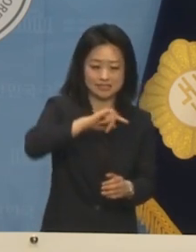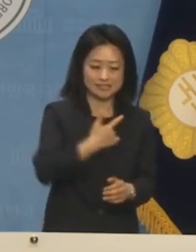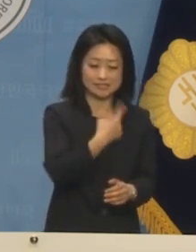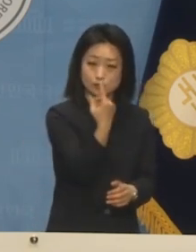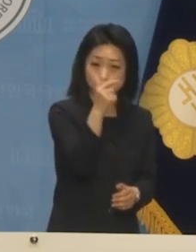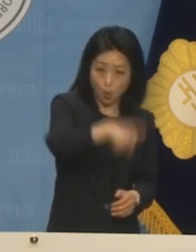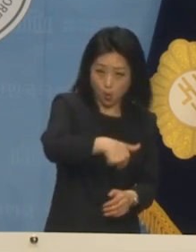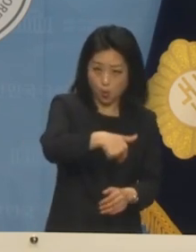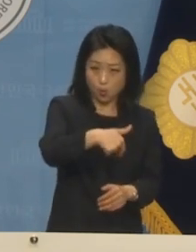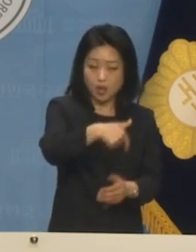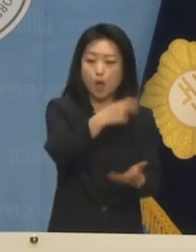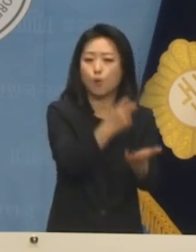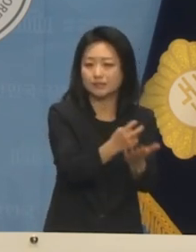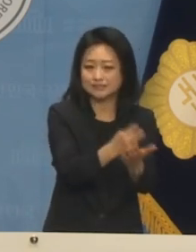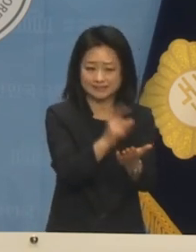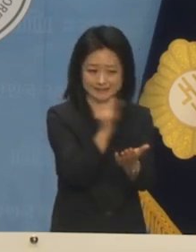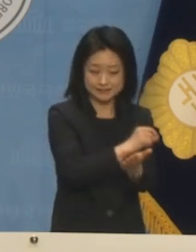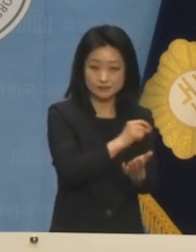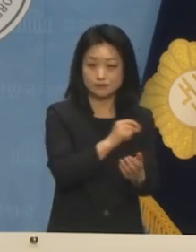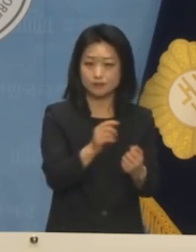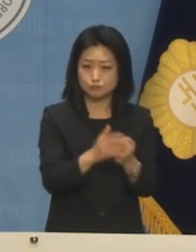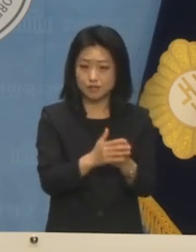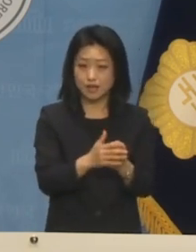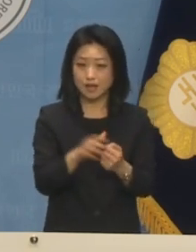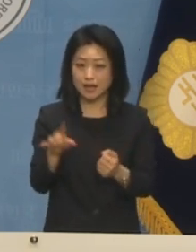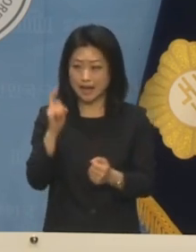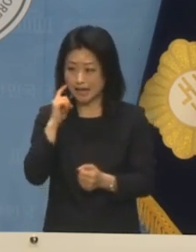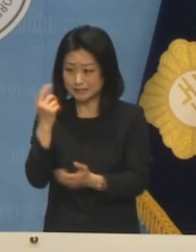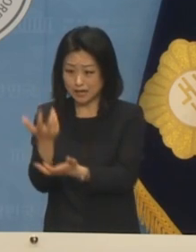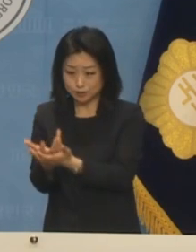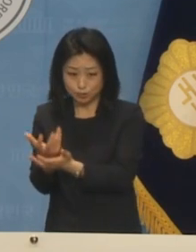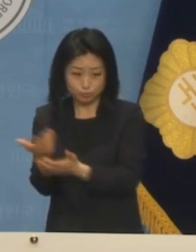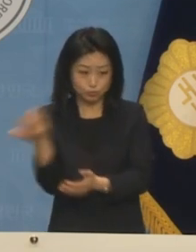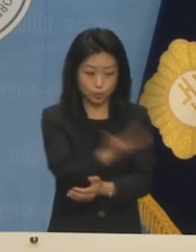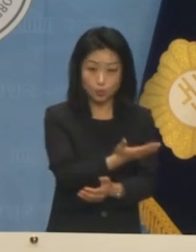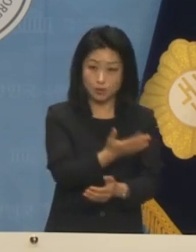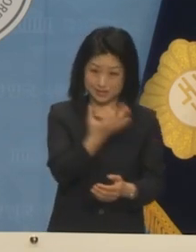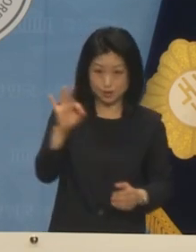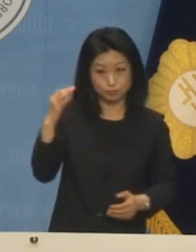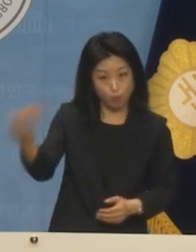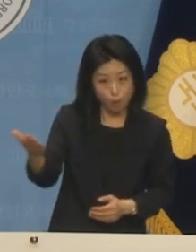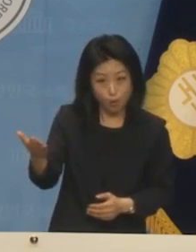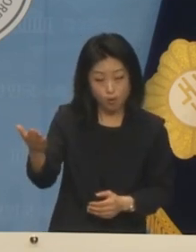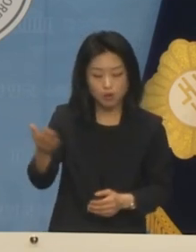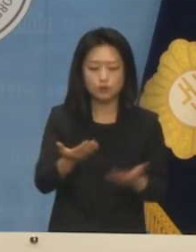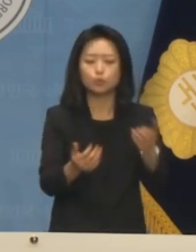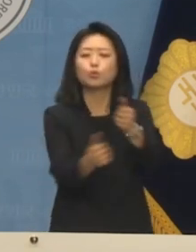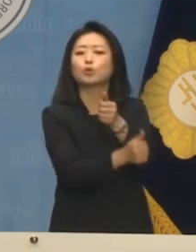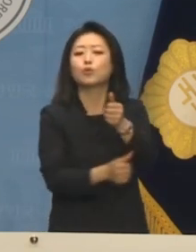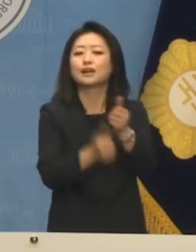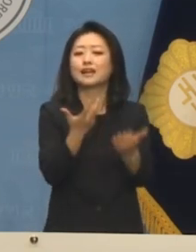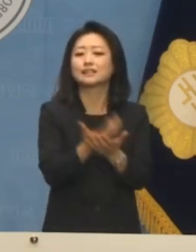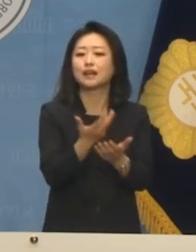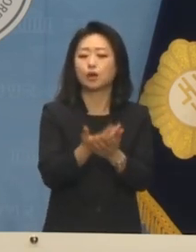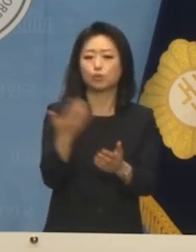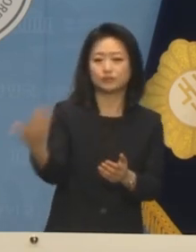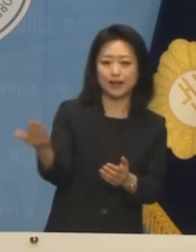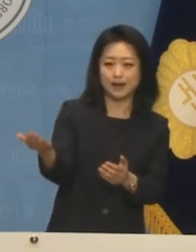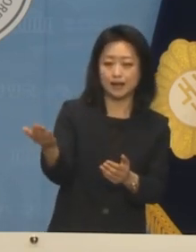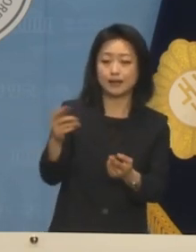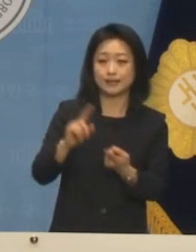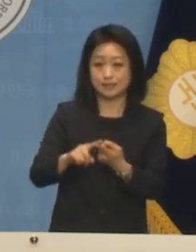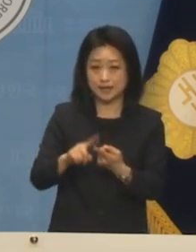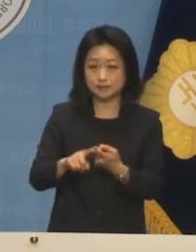것입니까? 이러한 총극을 막기 위해서는 노동위원회법을 개정하여 노동위원회로부터 자료 제출 요구를 받았는지와